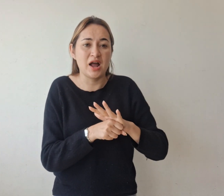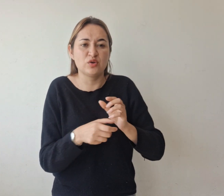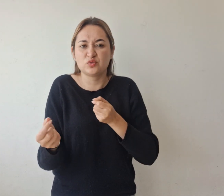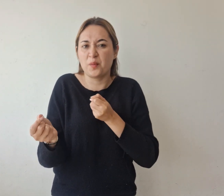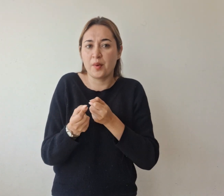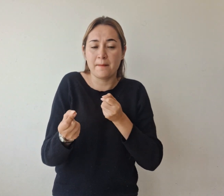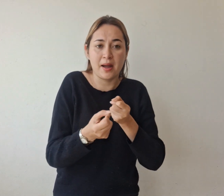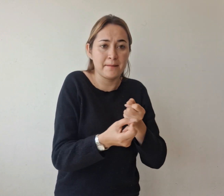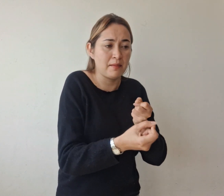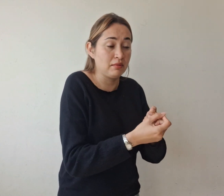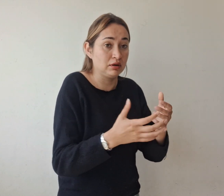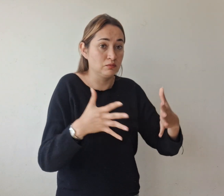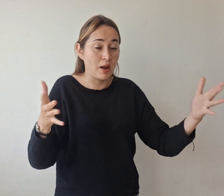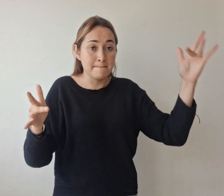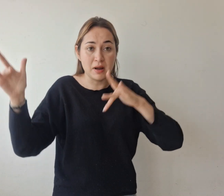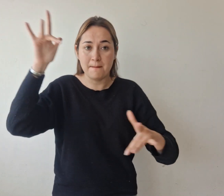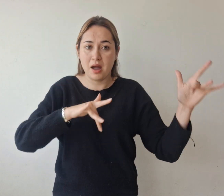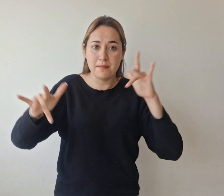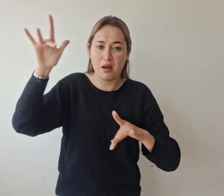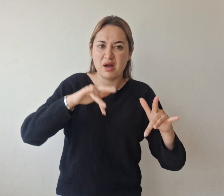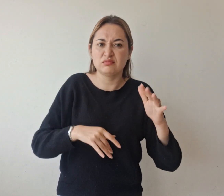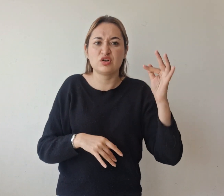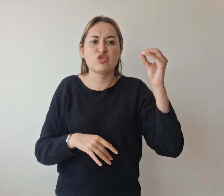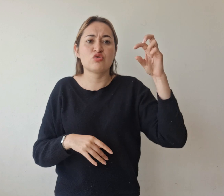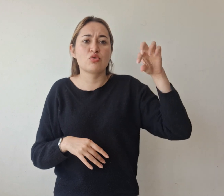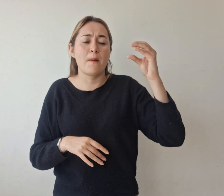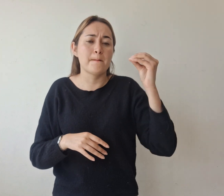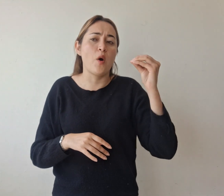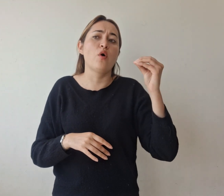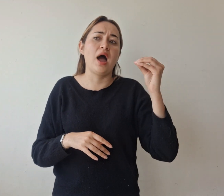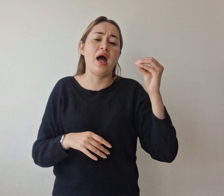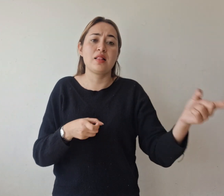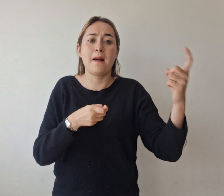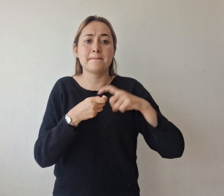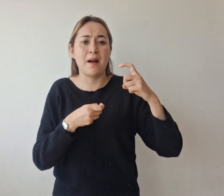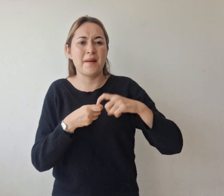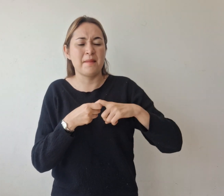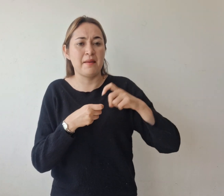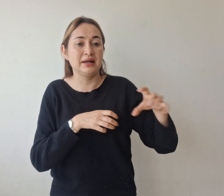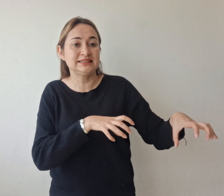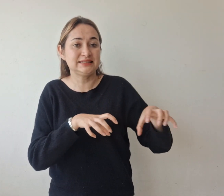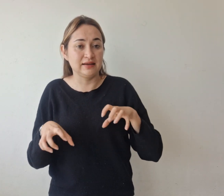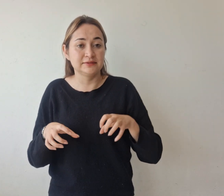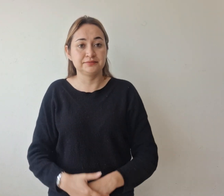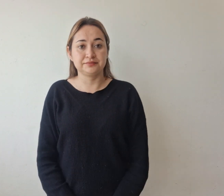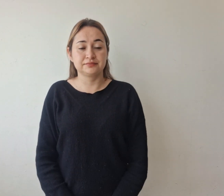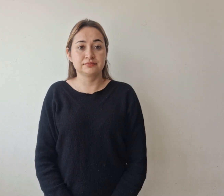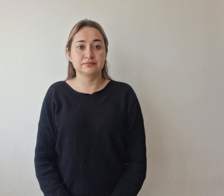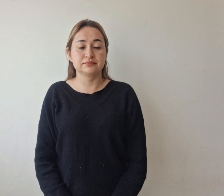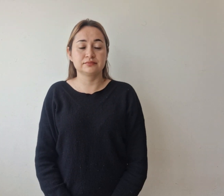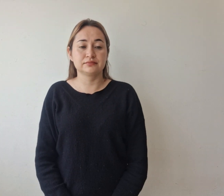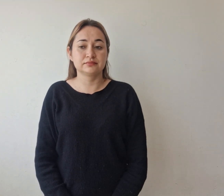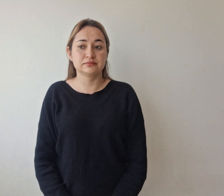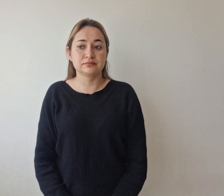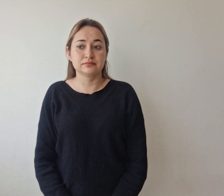milagro Kennedy y El Topo Quienes se vincularon activamente esta invitación de la